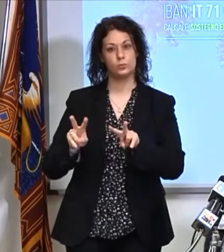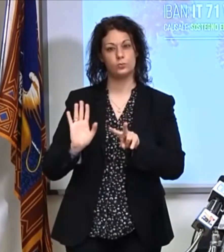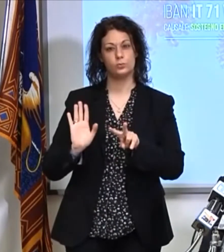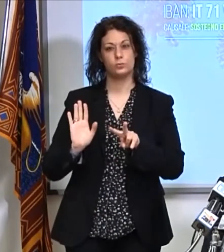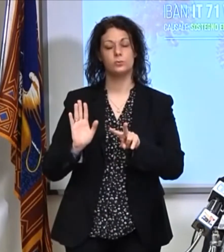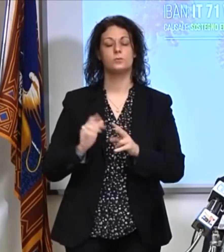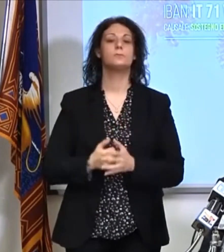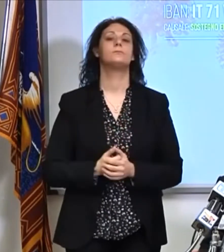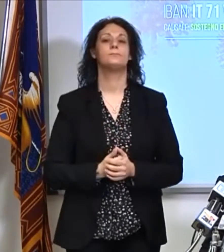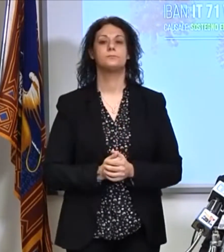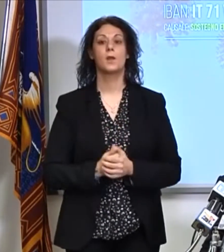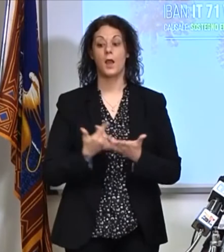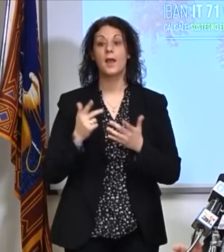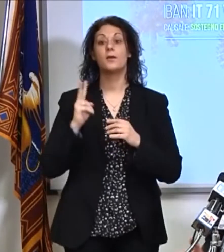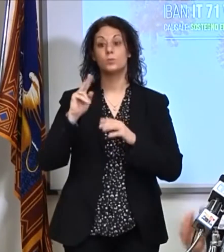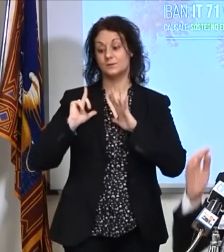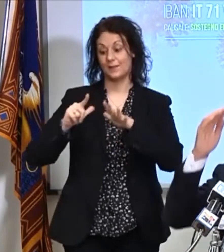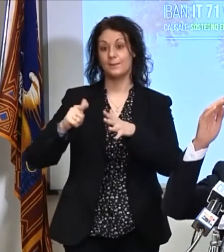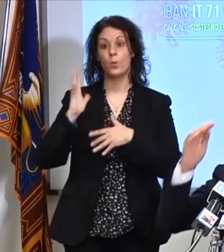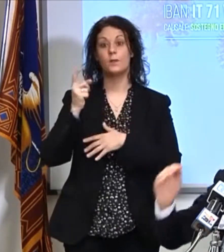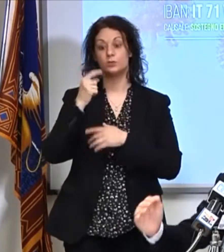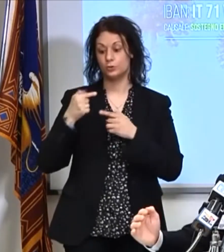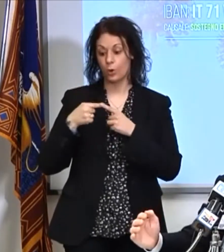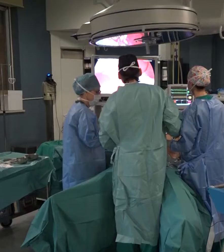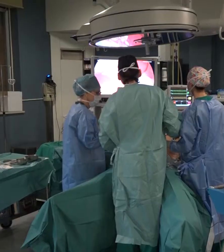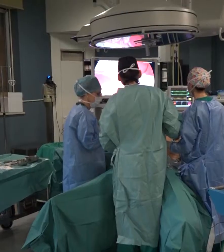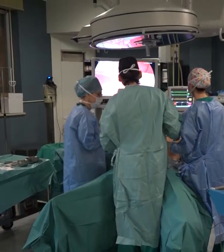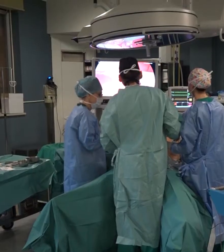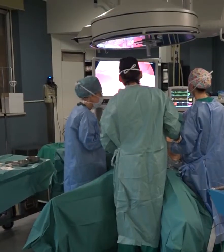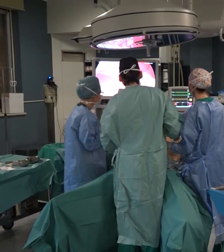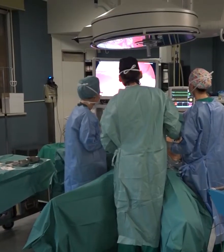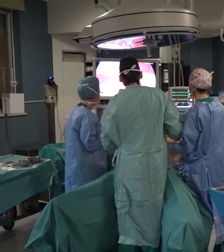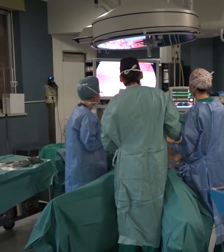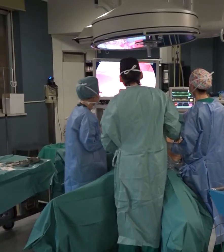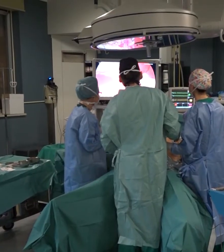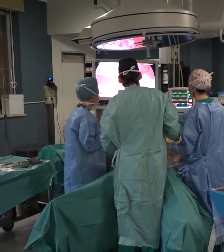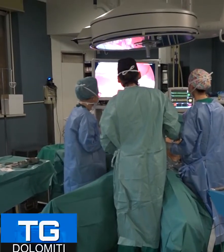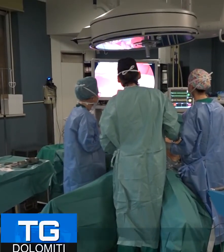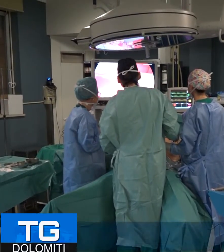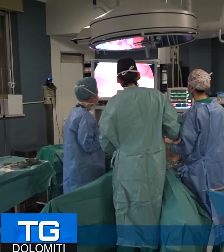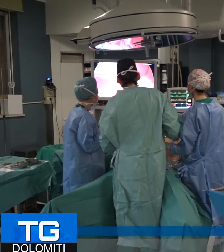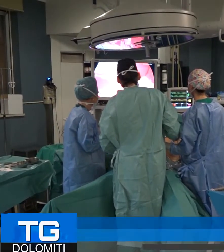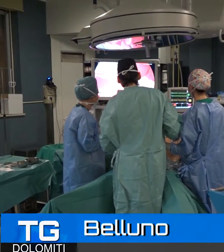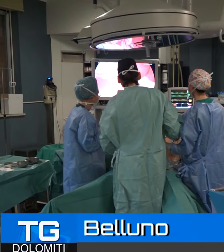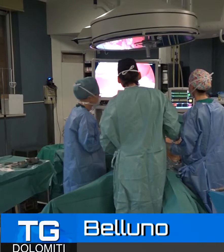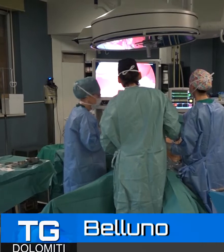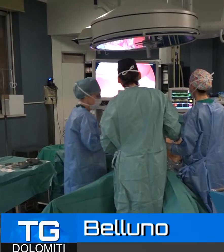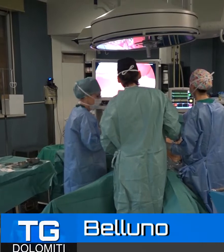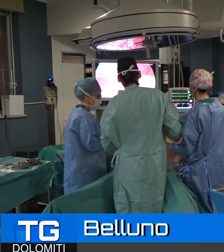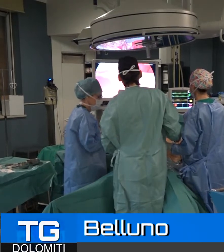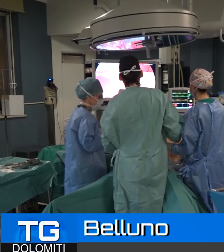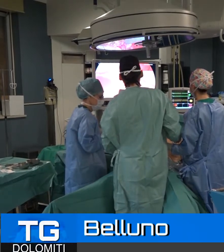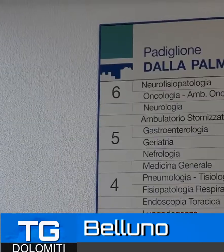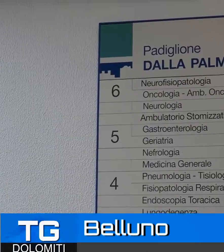chiusura totale. E in questi 15 giorni noi abbiamo tutte le curve che vanno in giù. Quindi vuol dire che ad oggi, dopo 15 giorni,